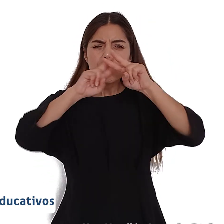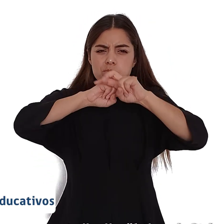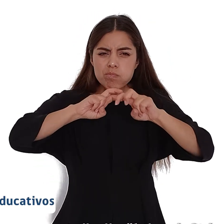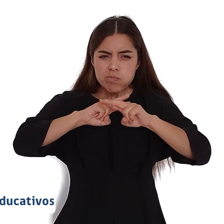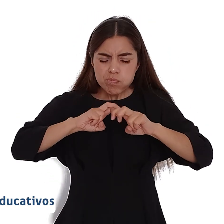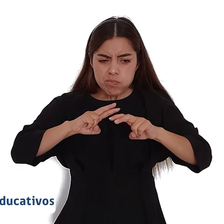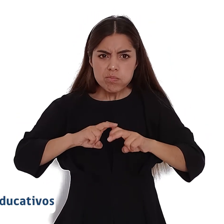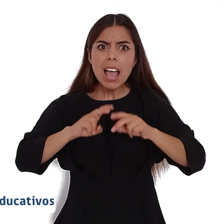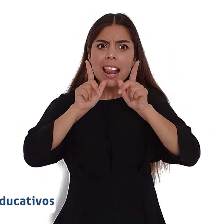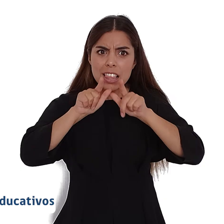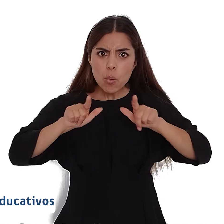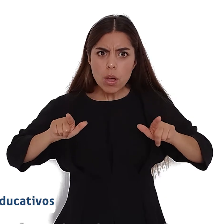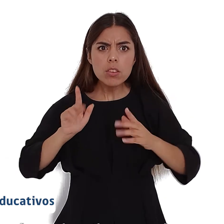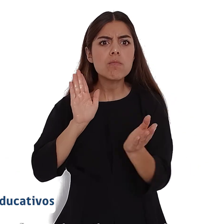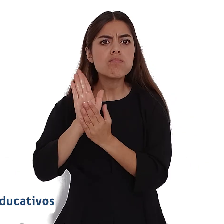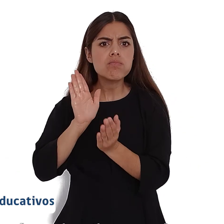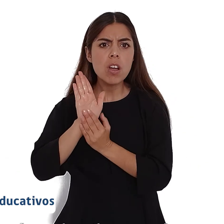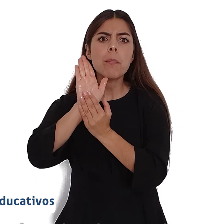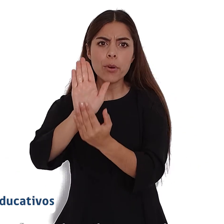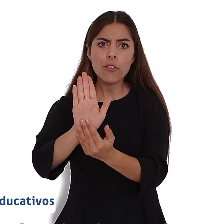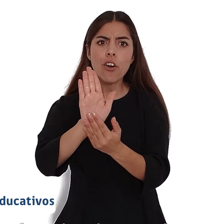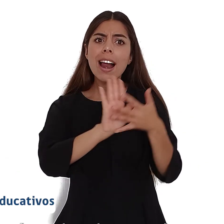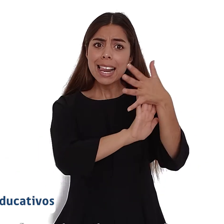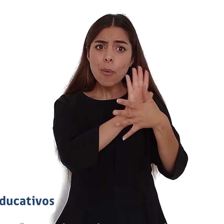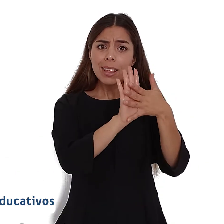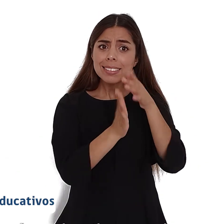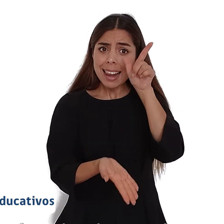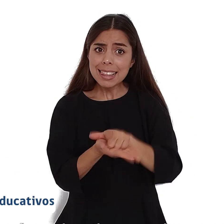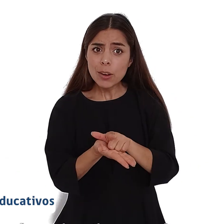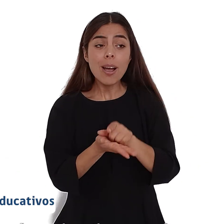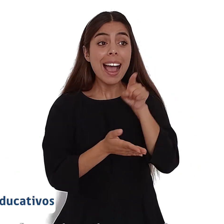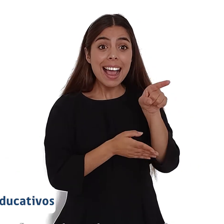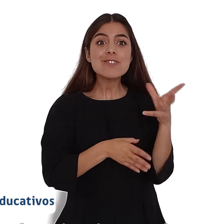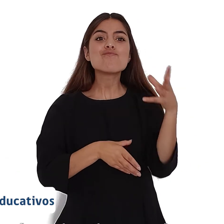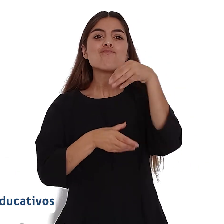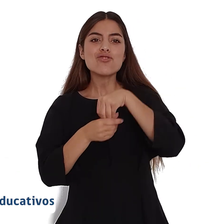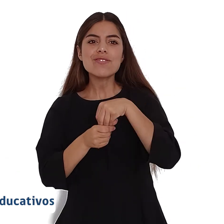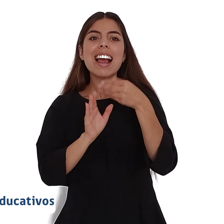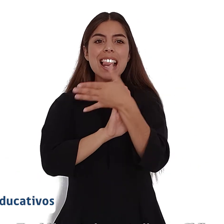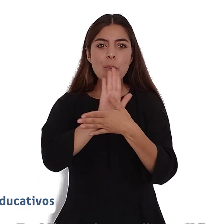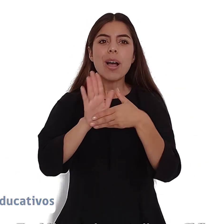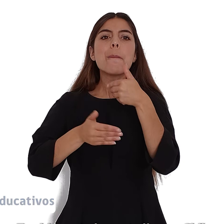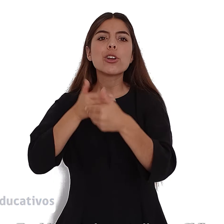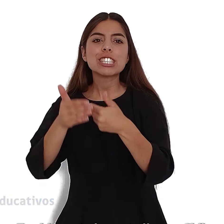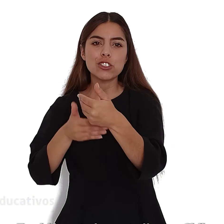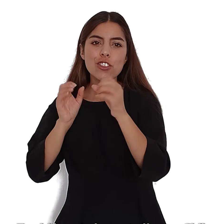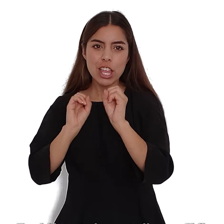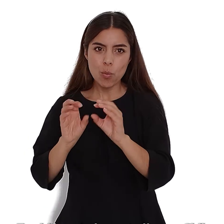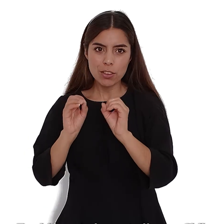señas es una lengua, comienza a investigarse y a reincorporarse la lengua de señas en la educación. También este impacto llega a Chile, y en